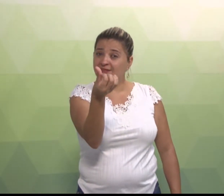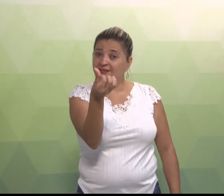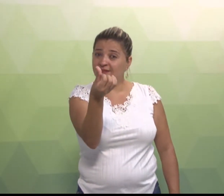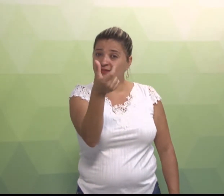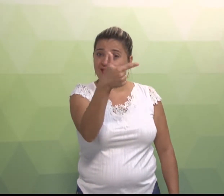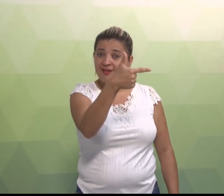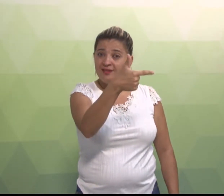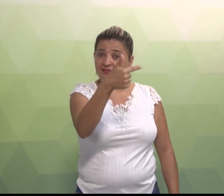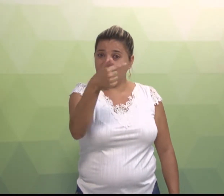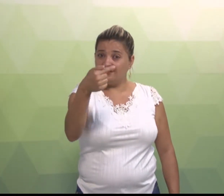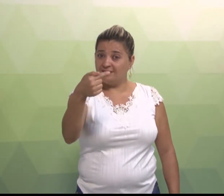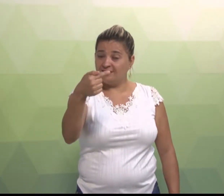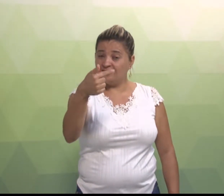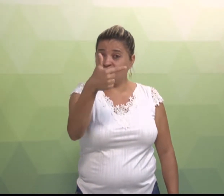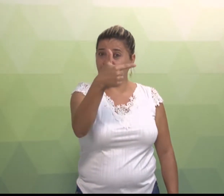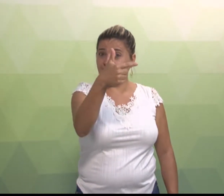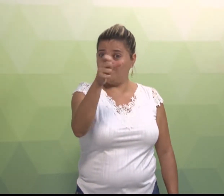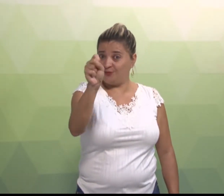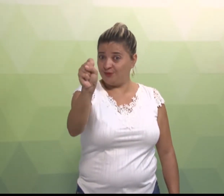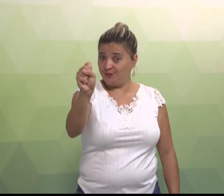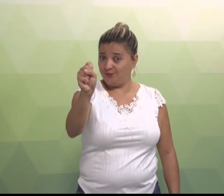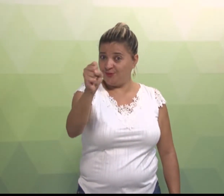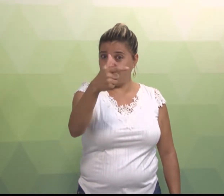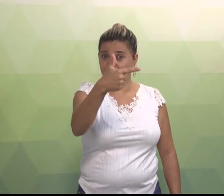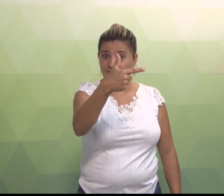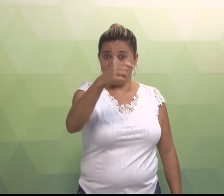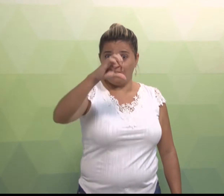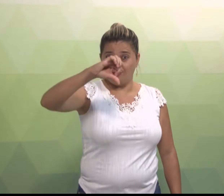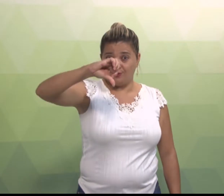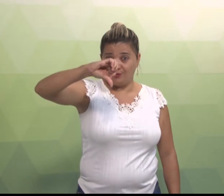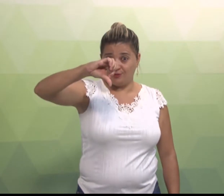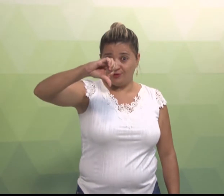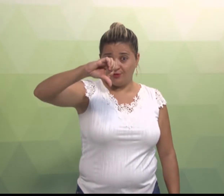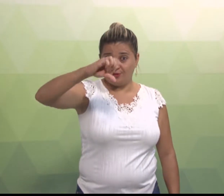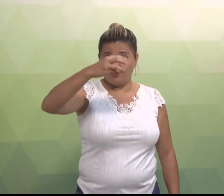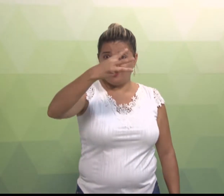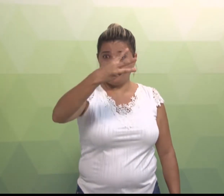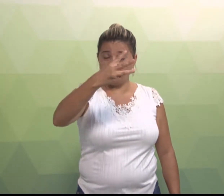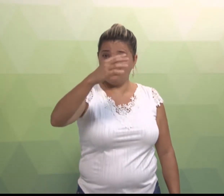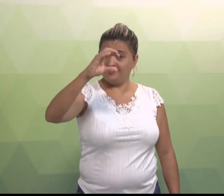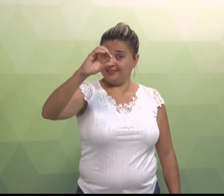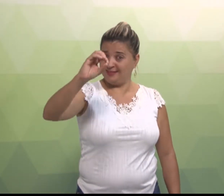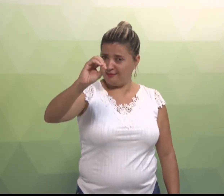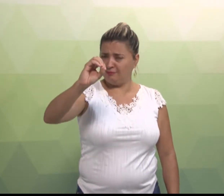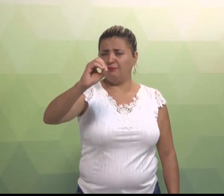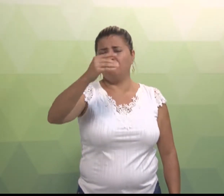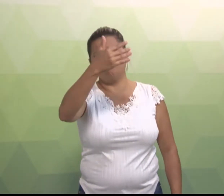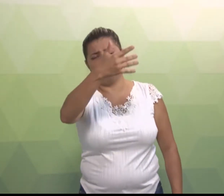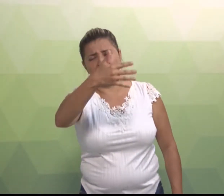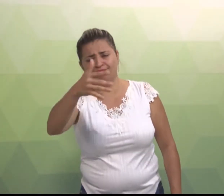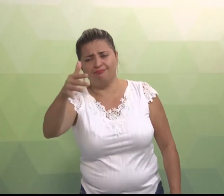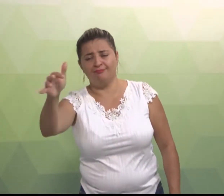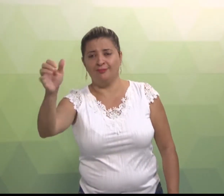26, 27, 28, 29, 30 e assim por